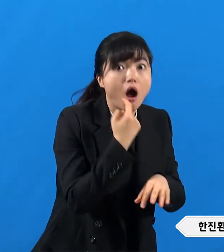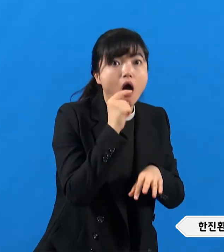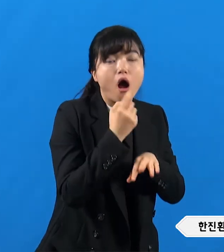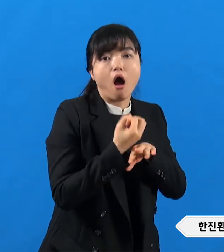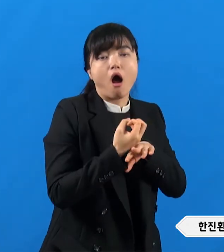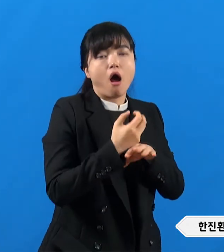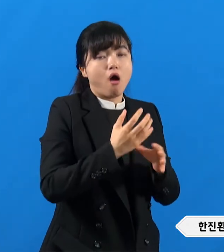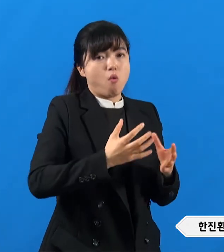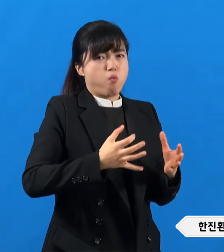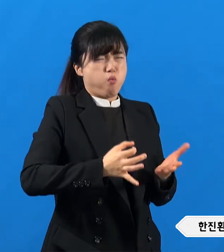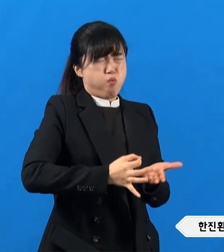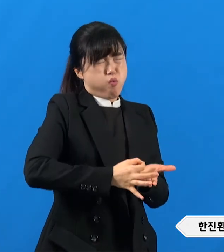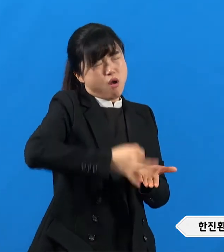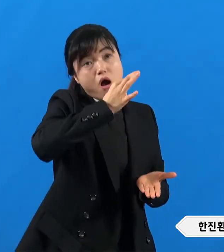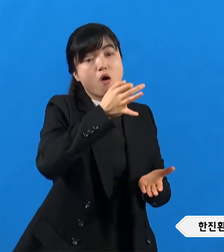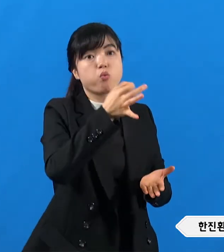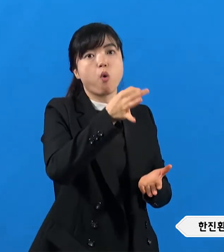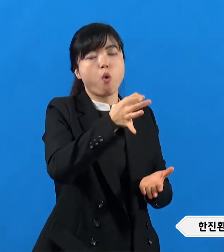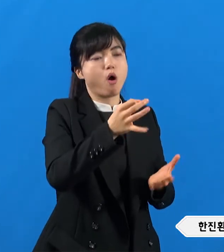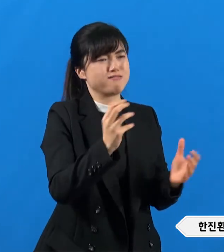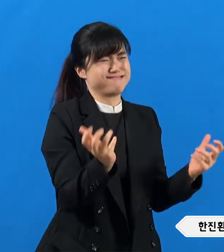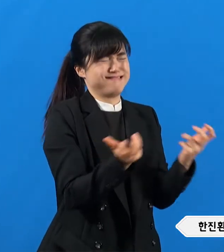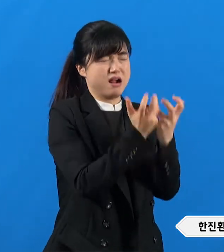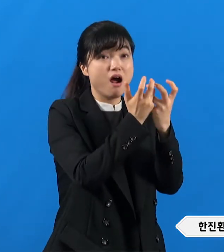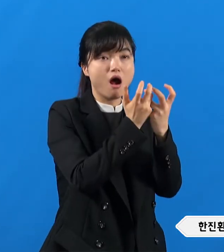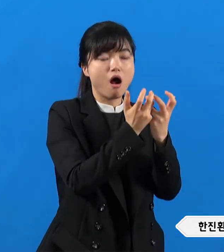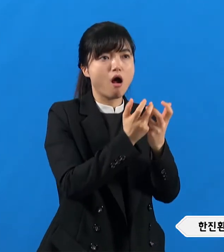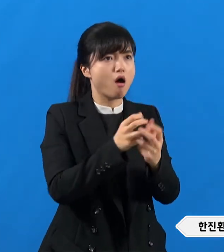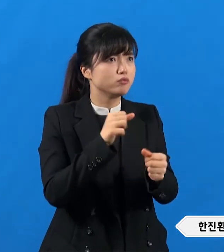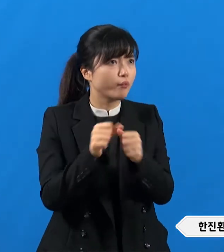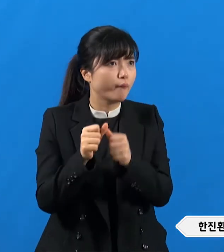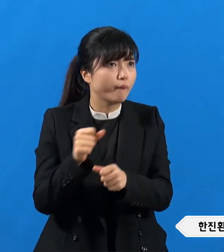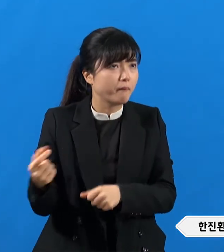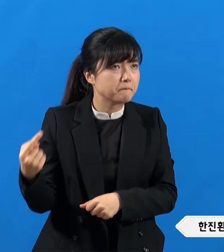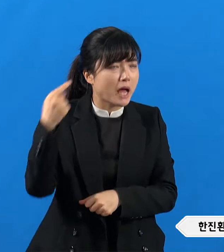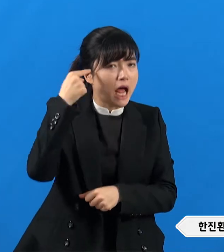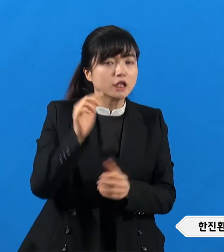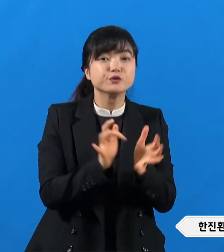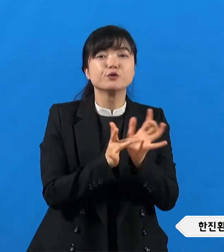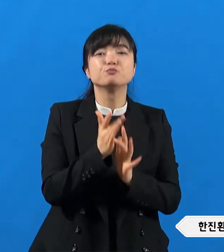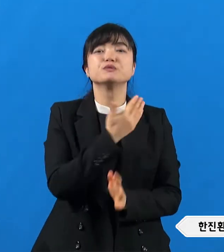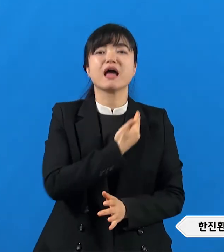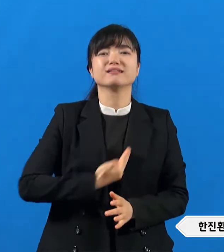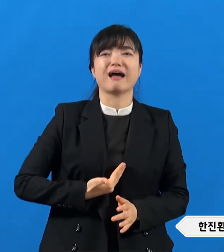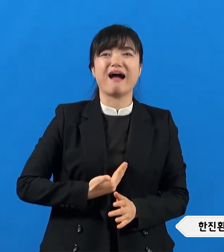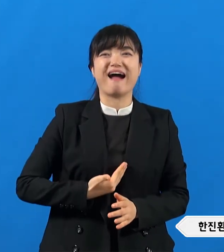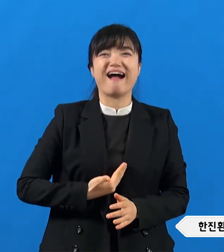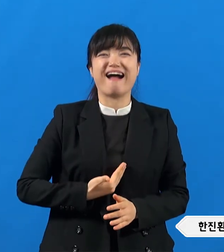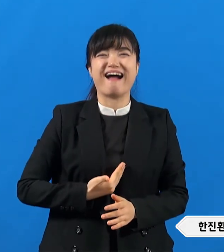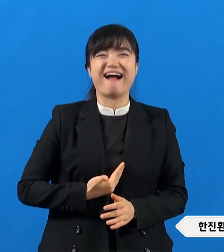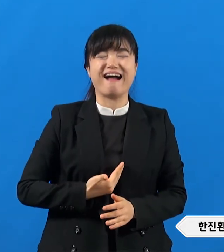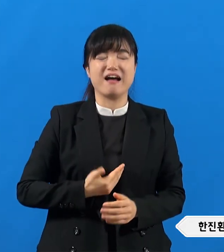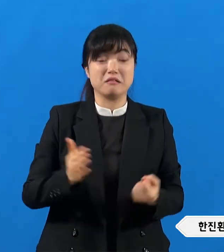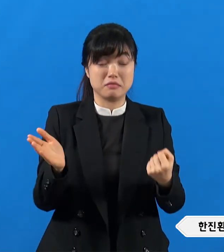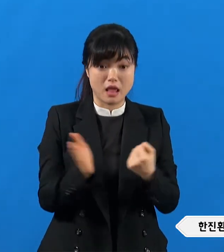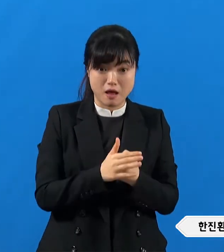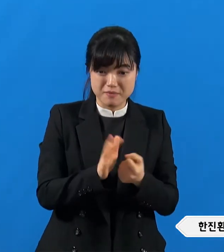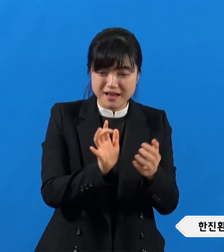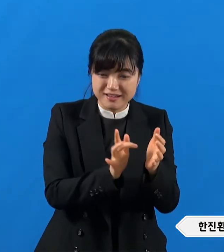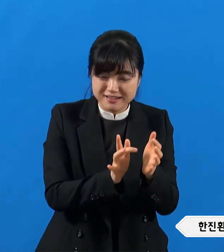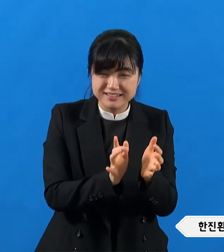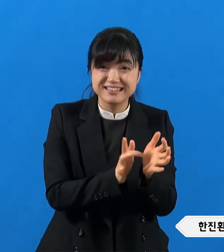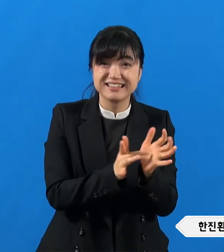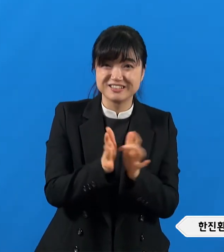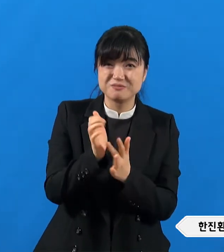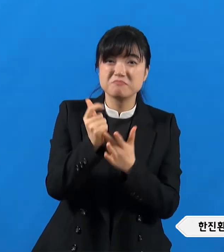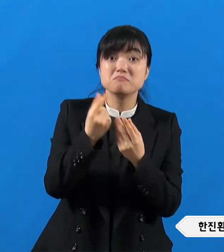합니다. 그런 소식을 들어서 잘 알고 있는 제자들에게 예수님께서 얘들아, 천국은